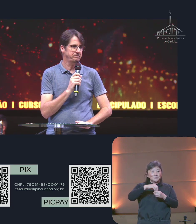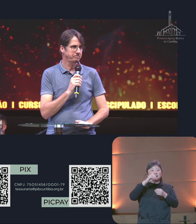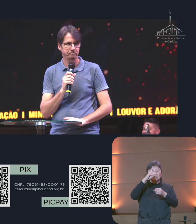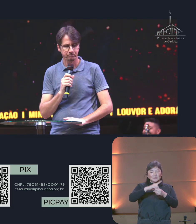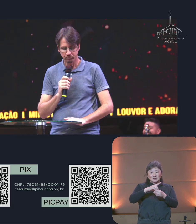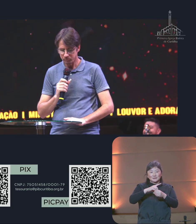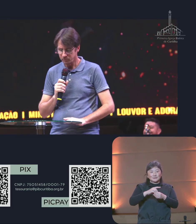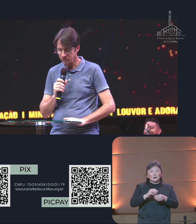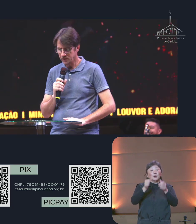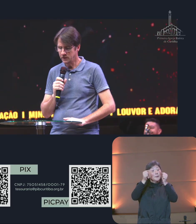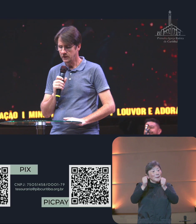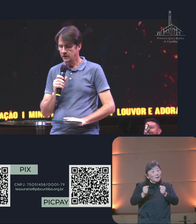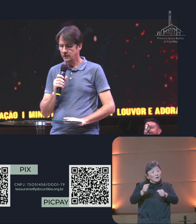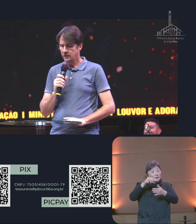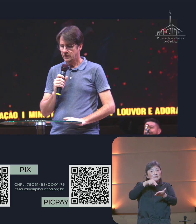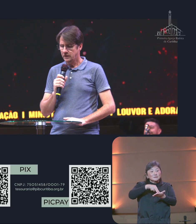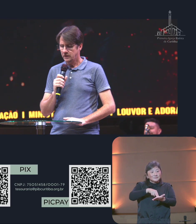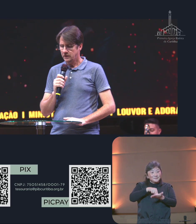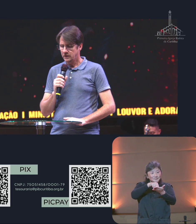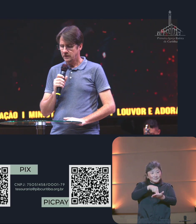pé.